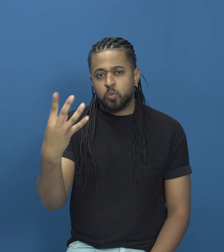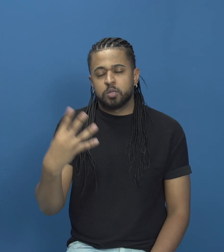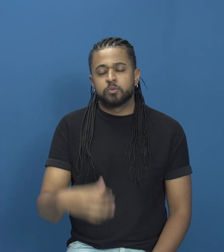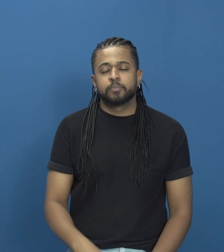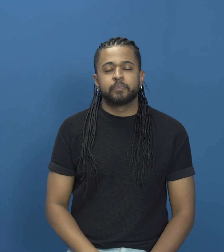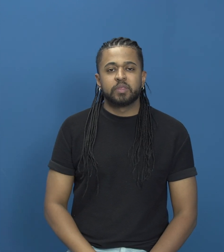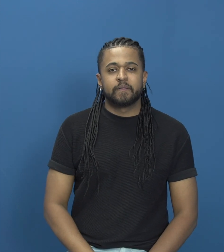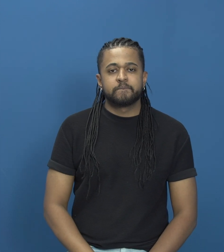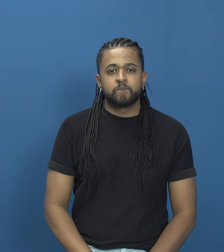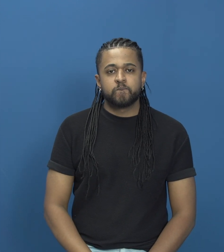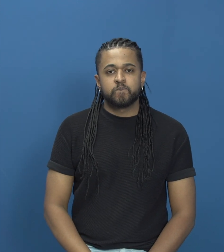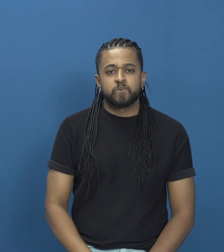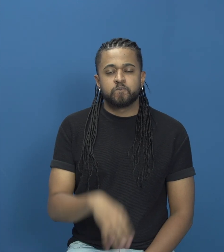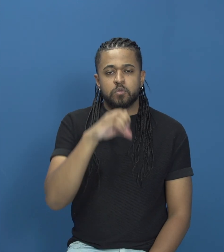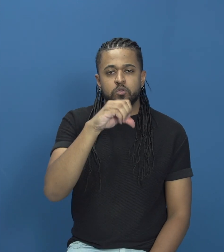1964.